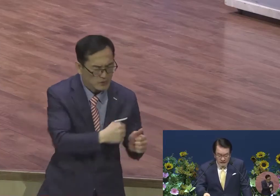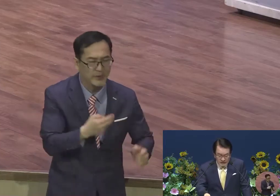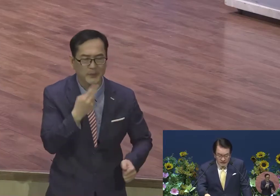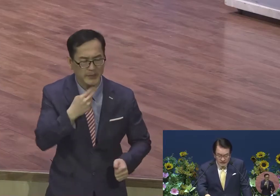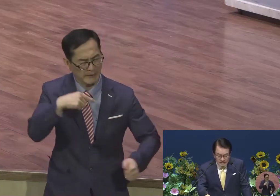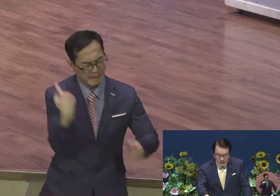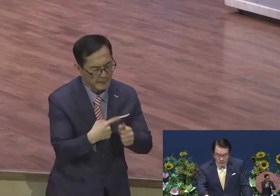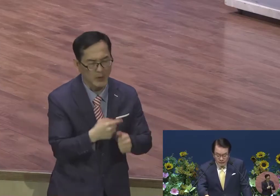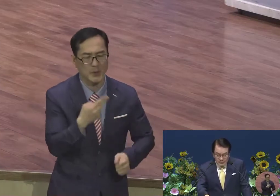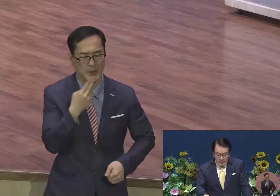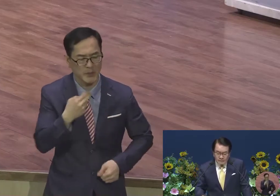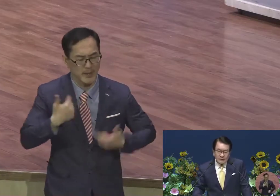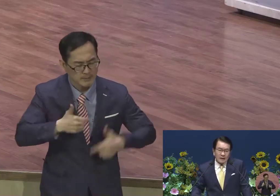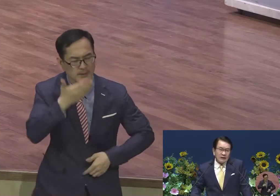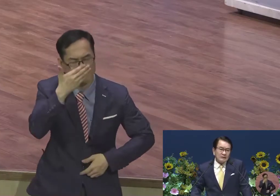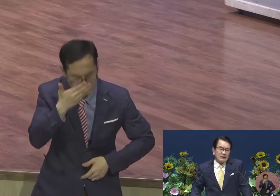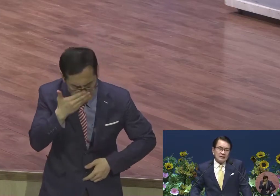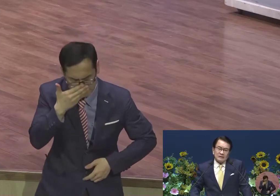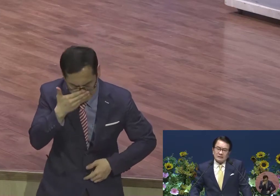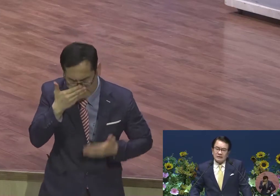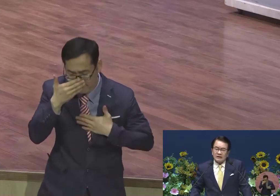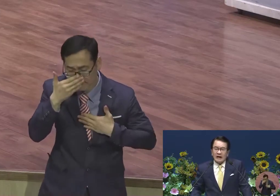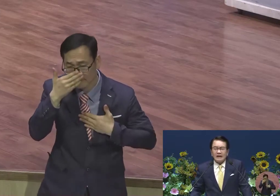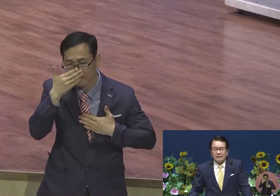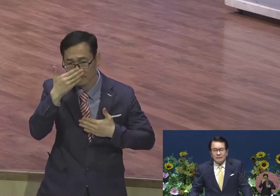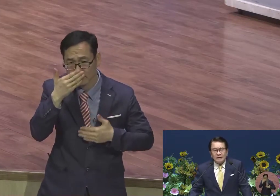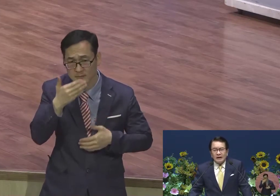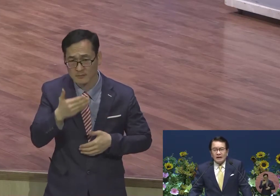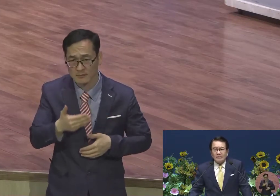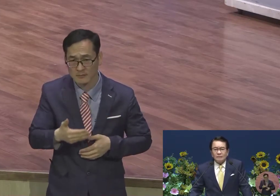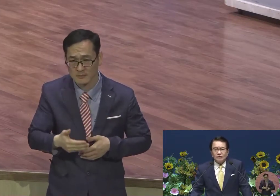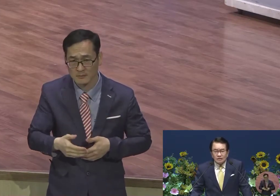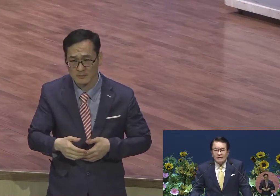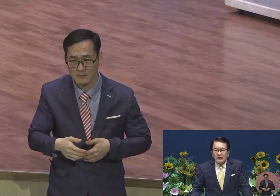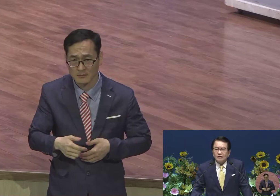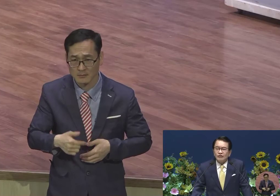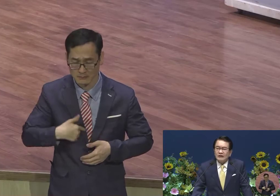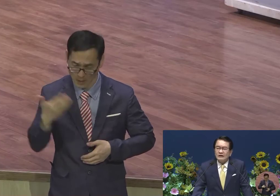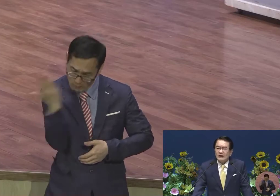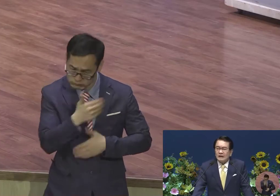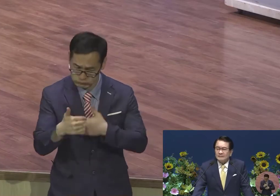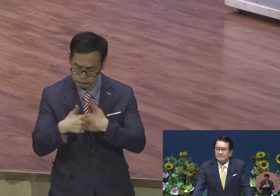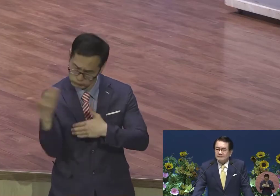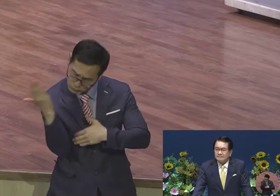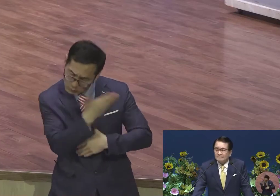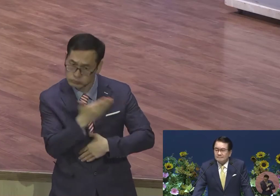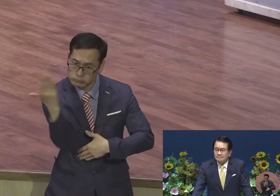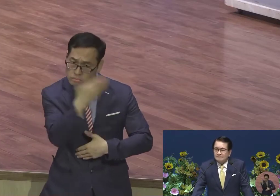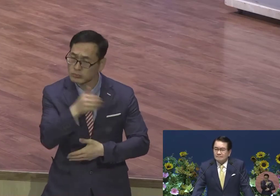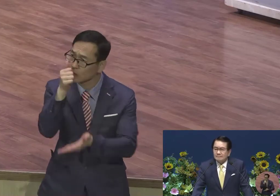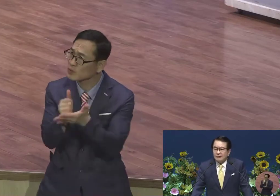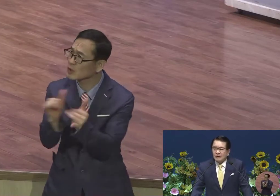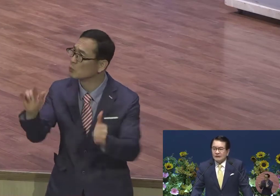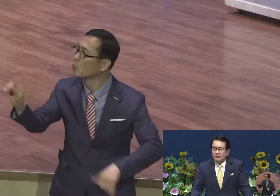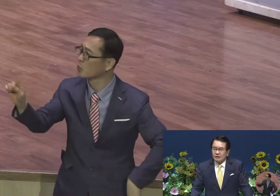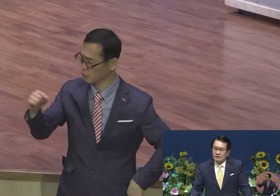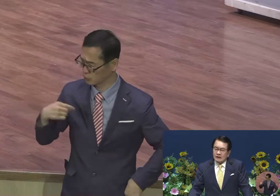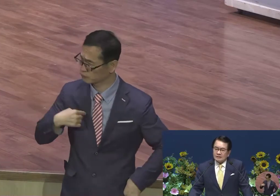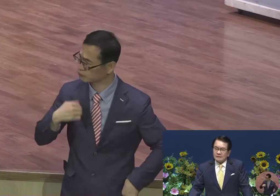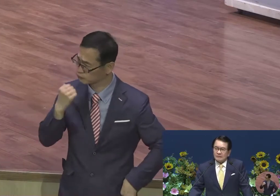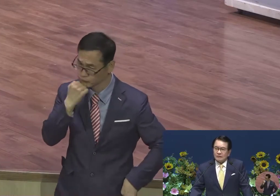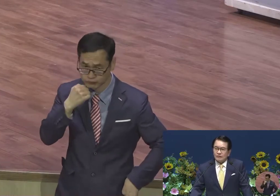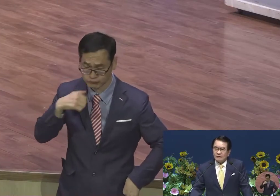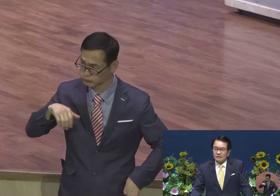세상 삶에서 문제될 만한 짓을 한 게 없는데 무슨 내가 죄인이냐 제가